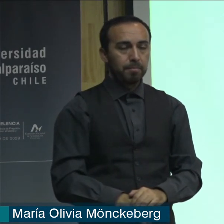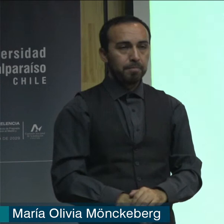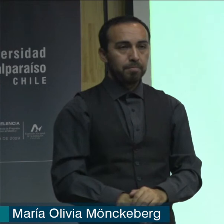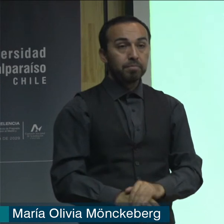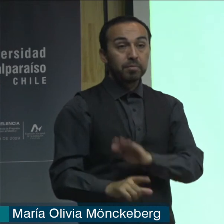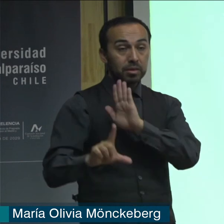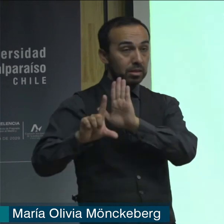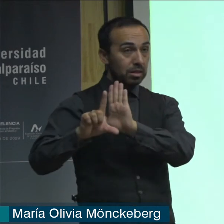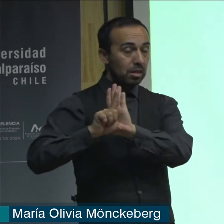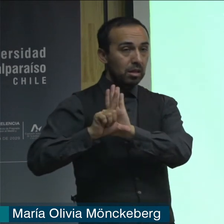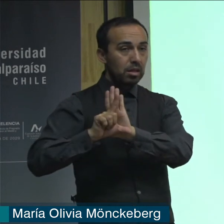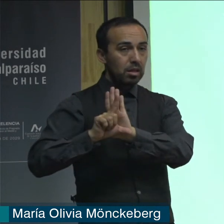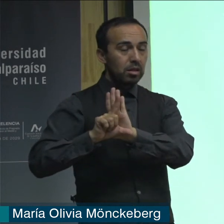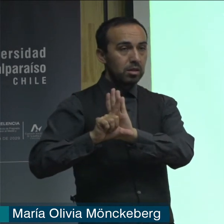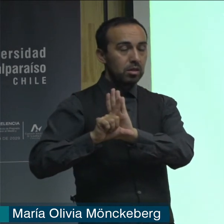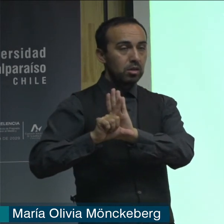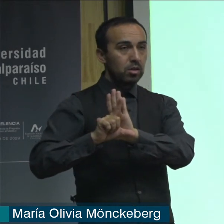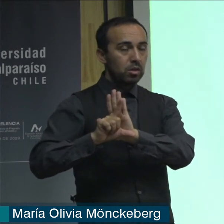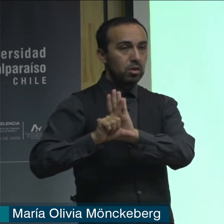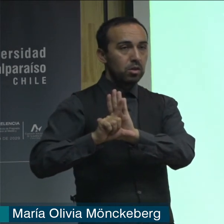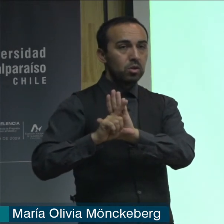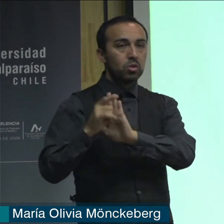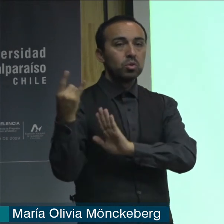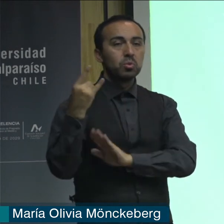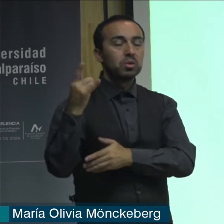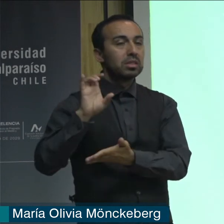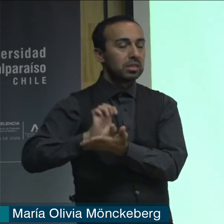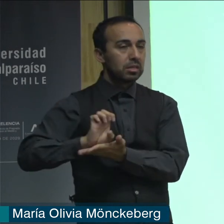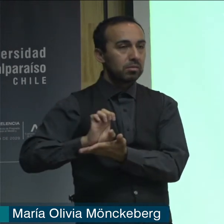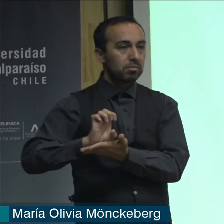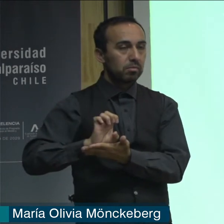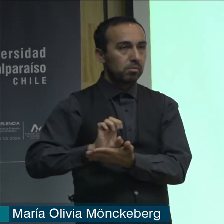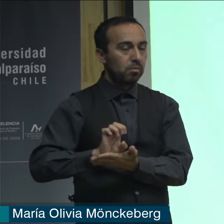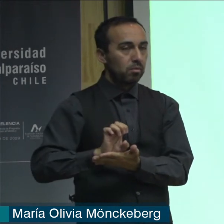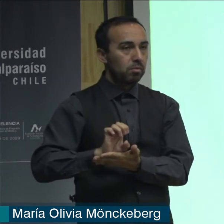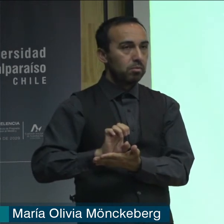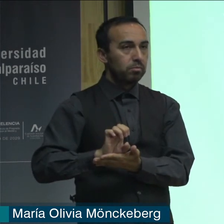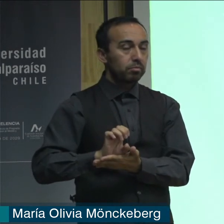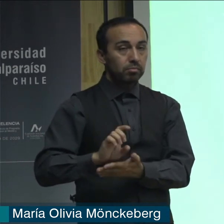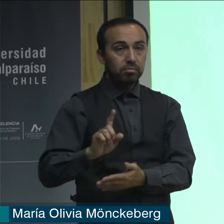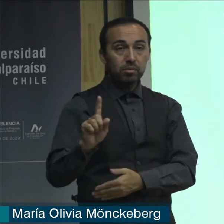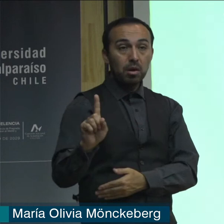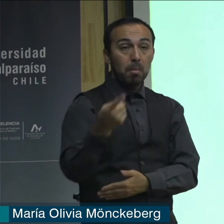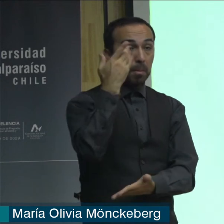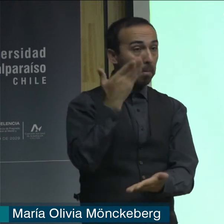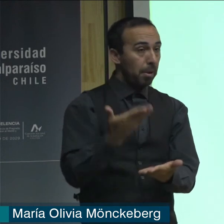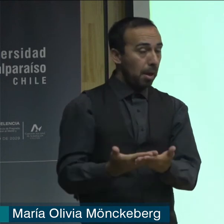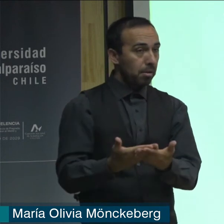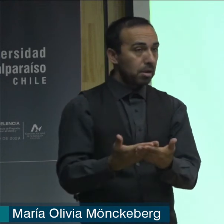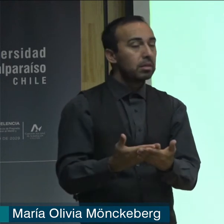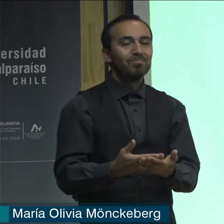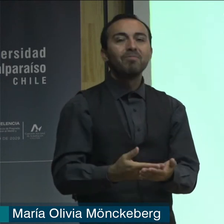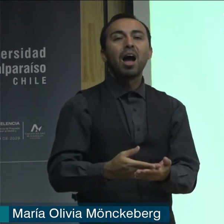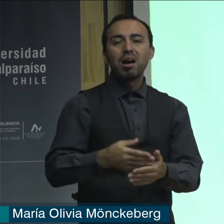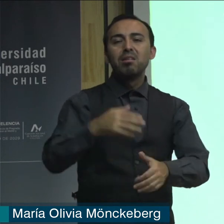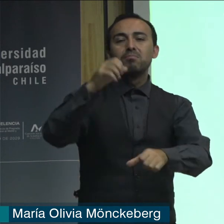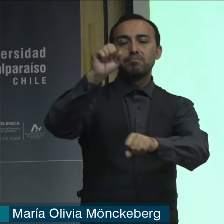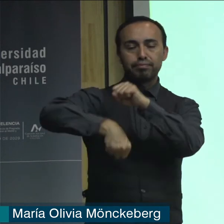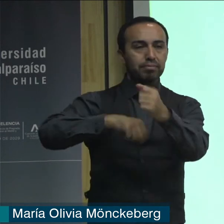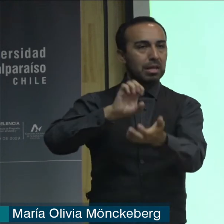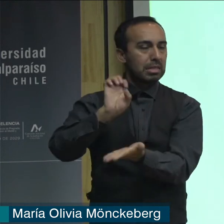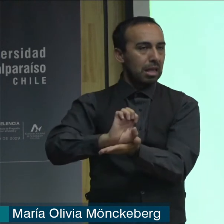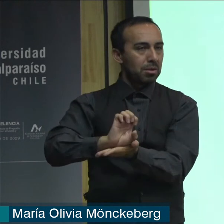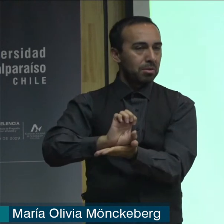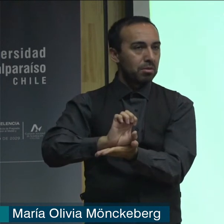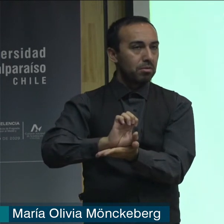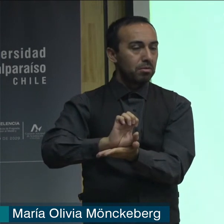y la ley desde luego de universidades del estado que es por primera vez que se reconocen que el estado por primera